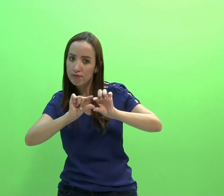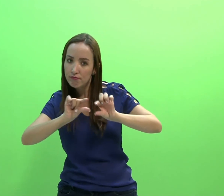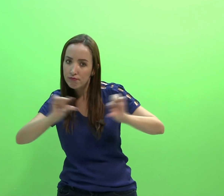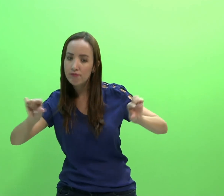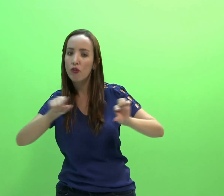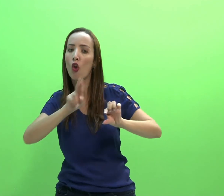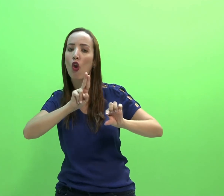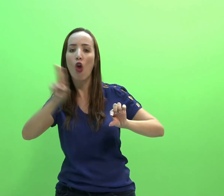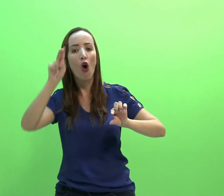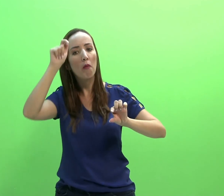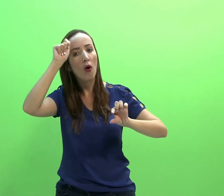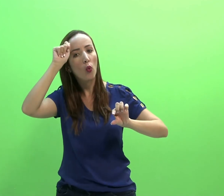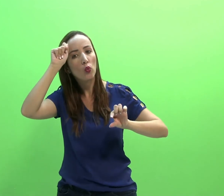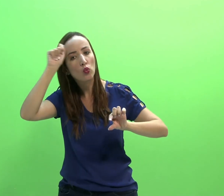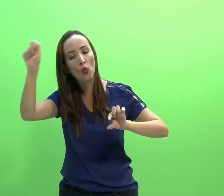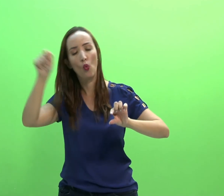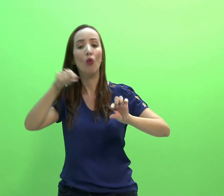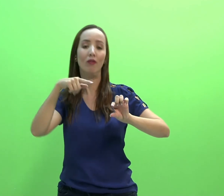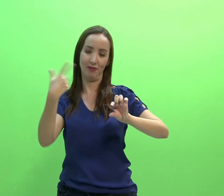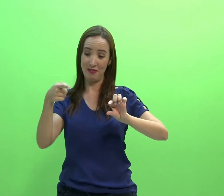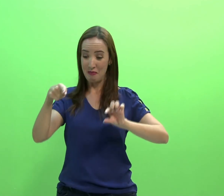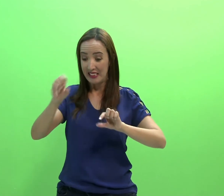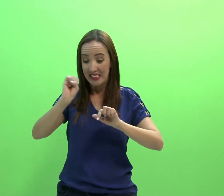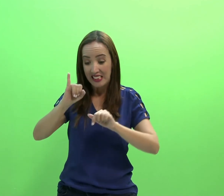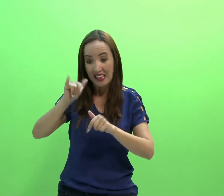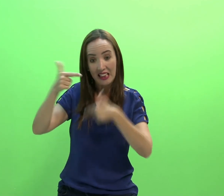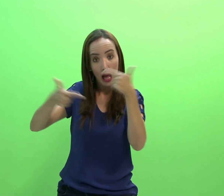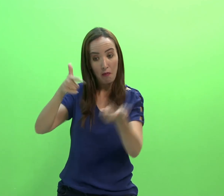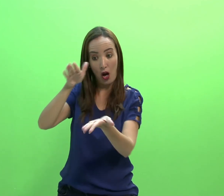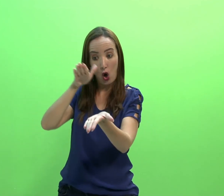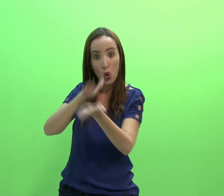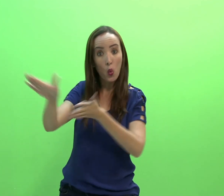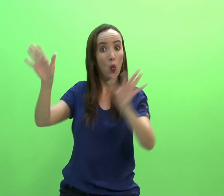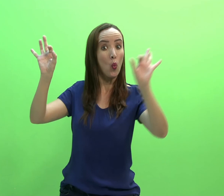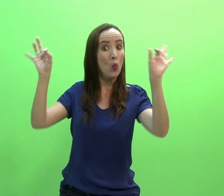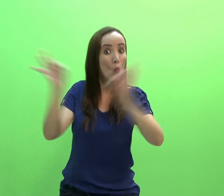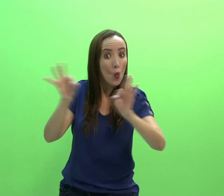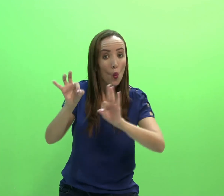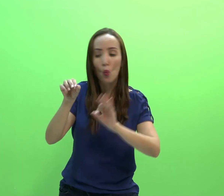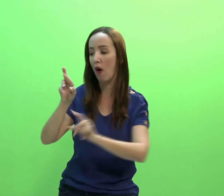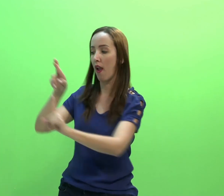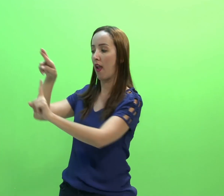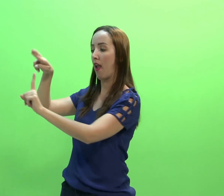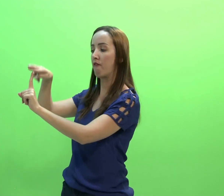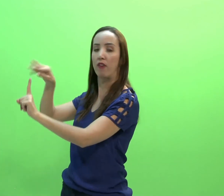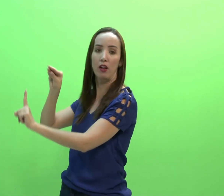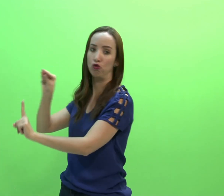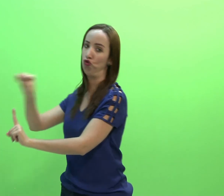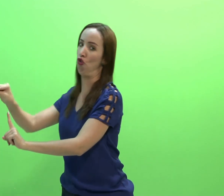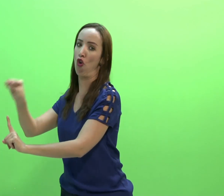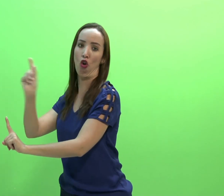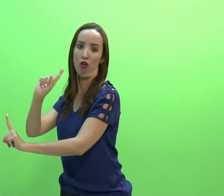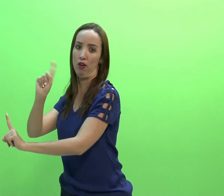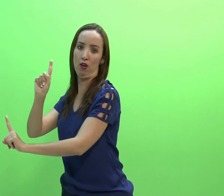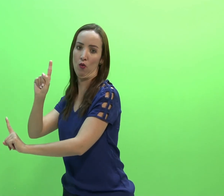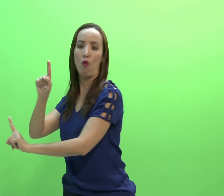colocar a nota de rodapé. Coloque o nome do autor, coloque essa informação que você não colocou na